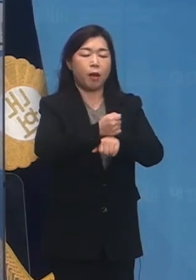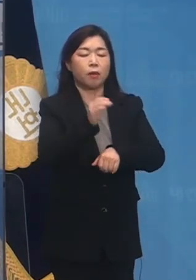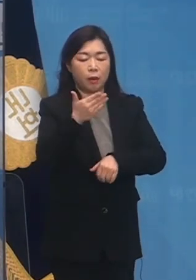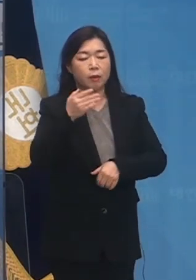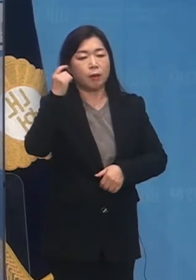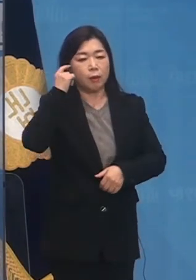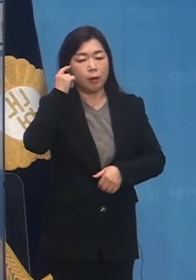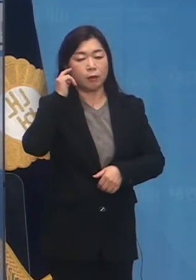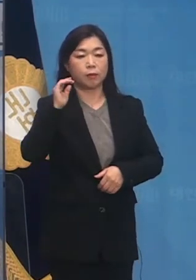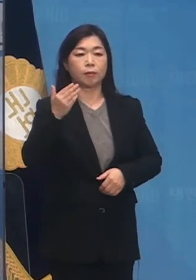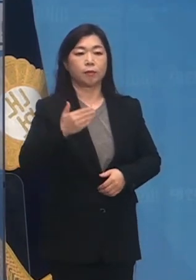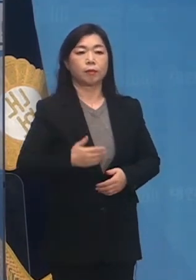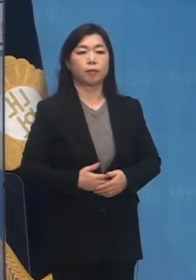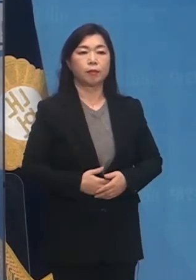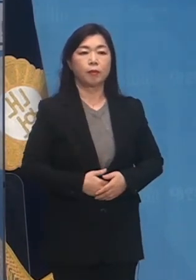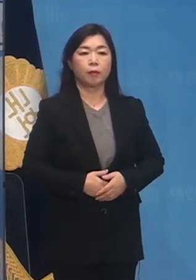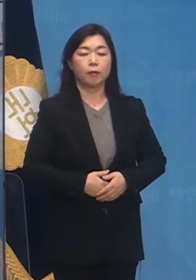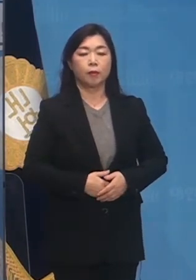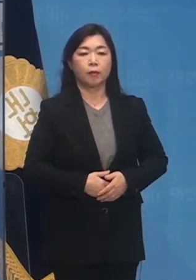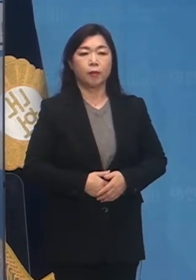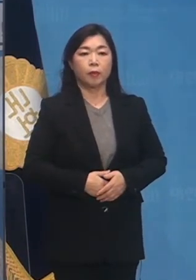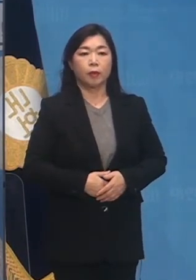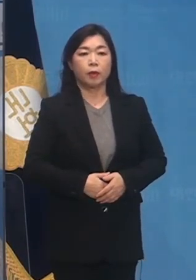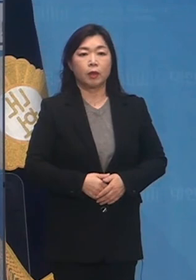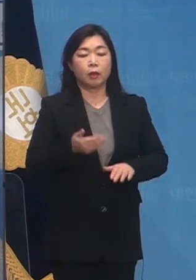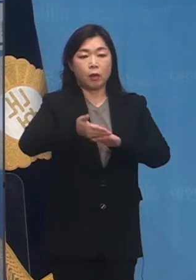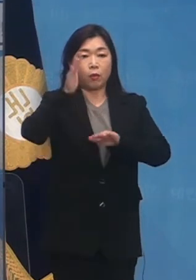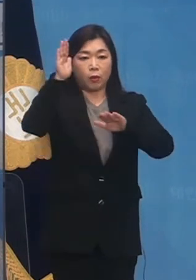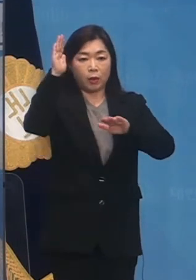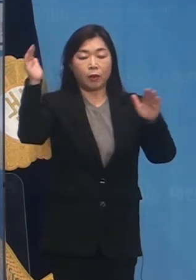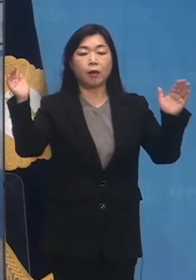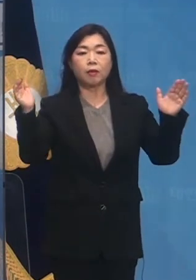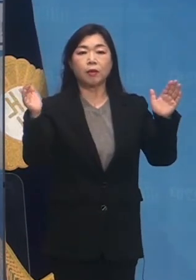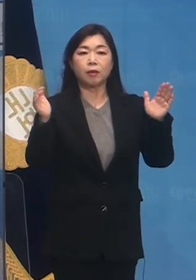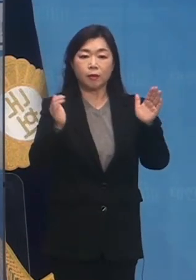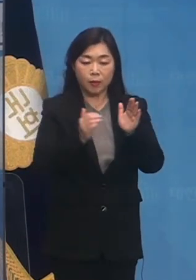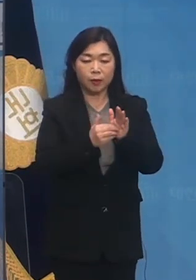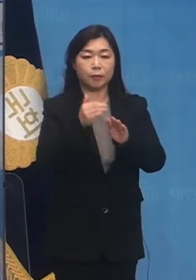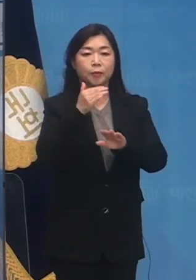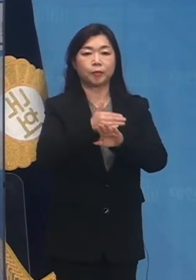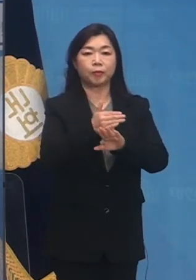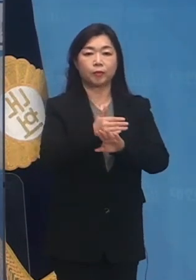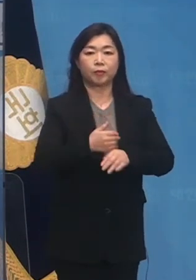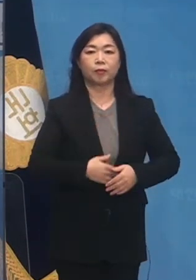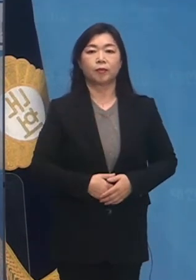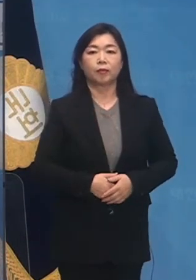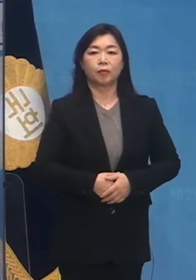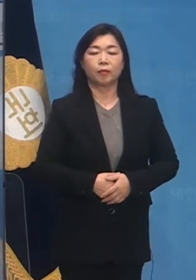없는 단계에 이르렀다고 생각됩니다. 이상으로 오늘 기자회견 내용 말씀드렸습니다.